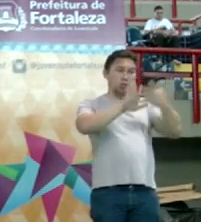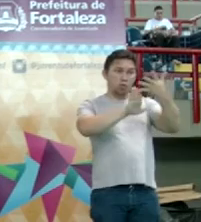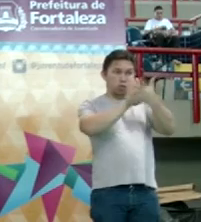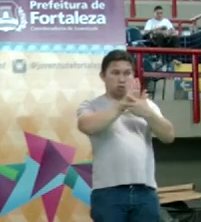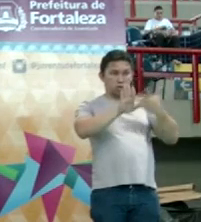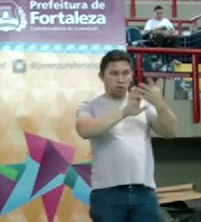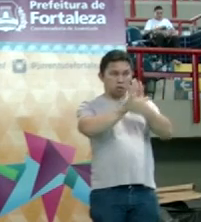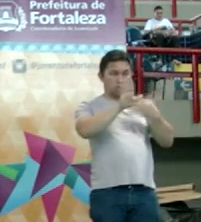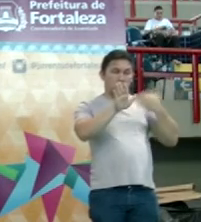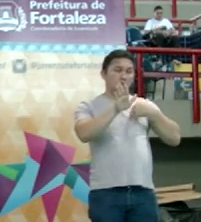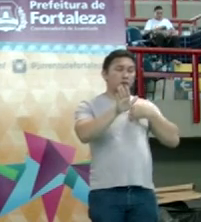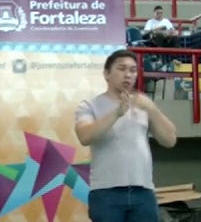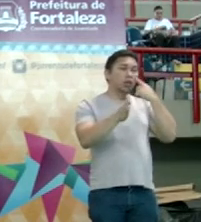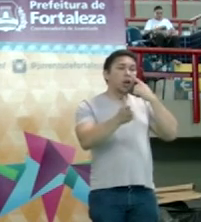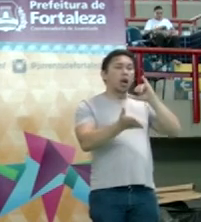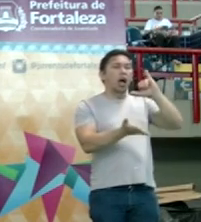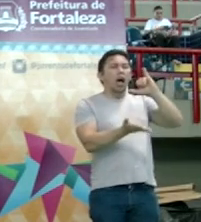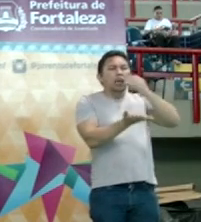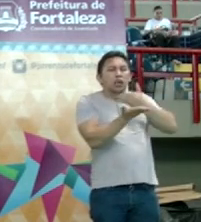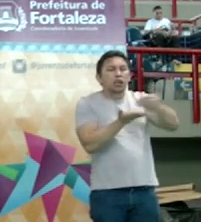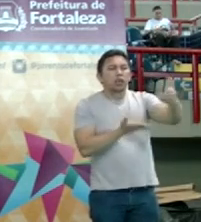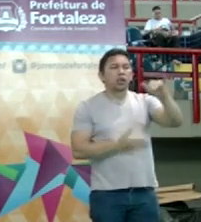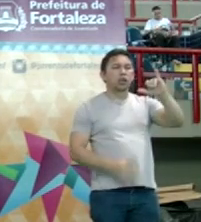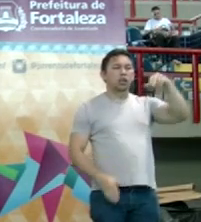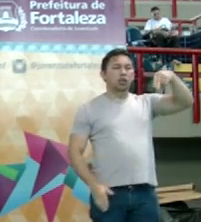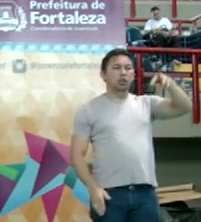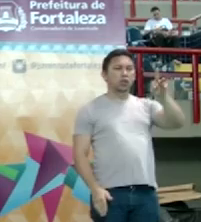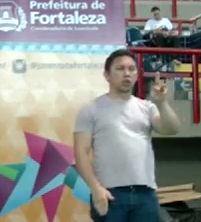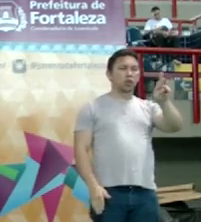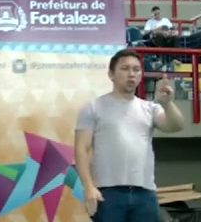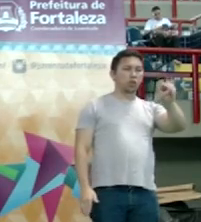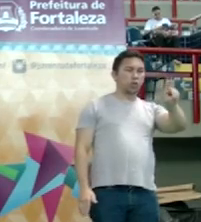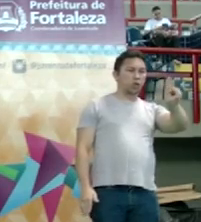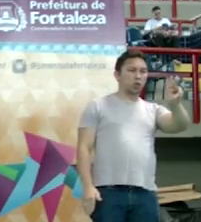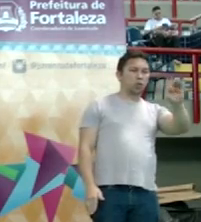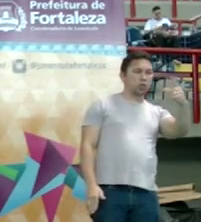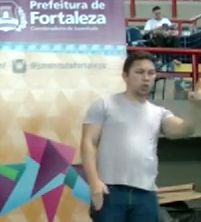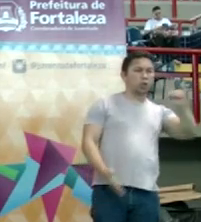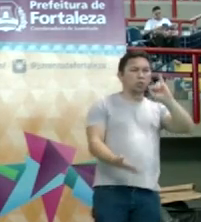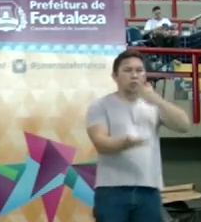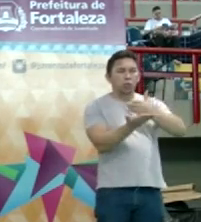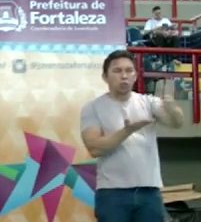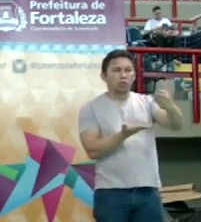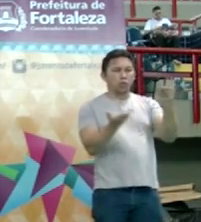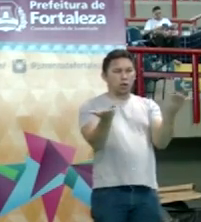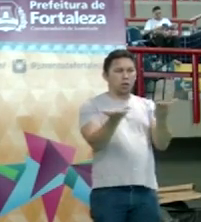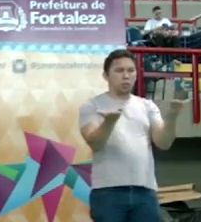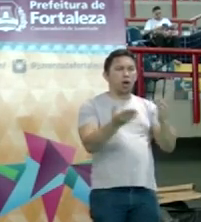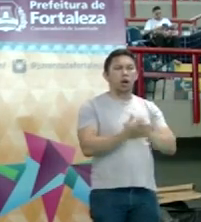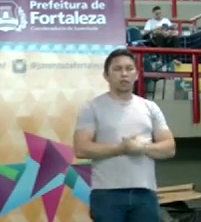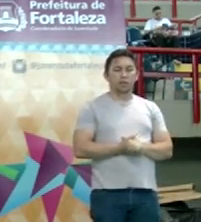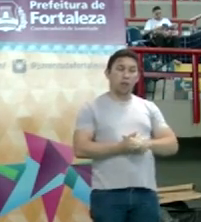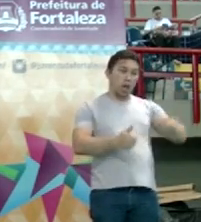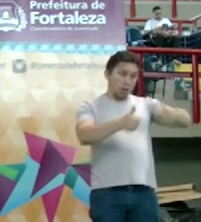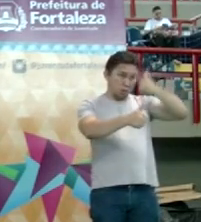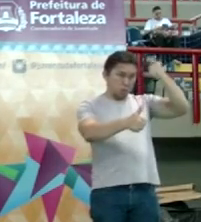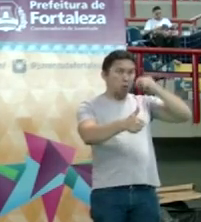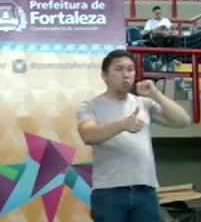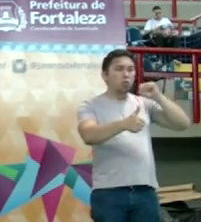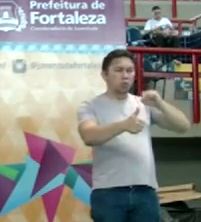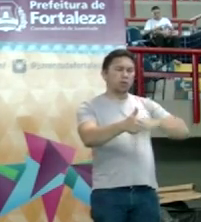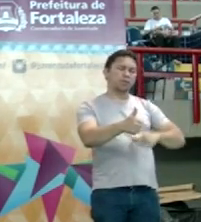introdução da redação do Enem, do texto dissertativo argumentativo. Então vamos nessa. Em primeiro lugar,